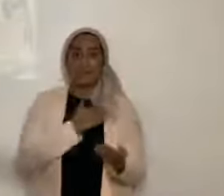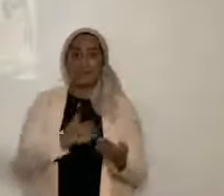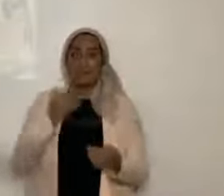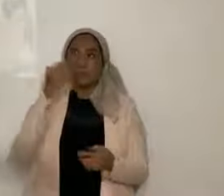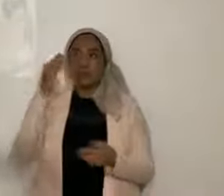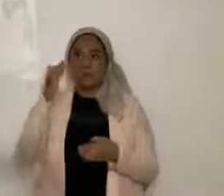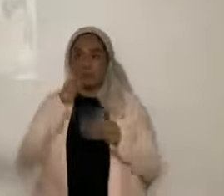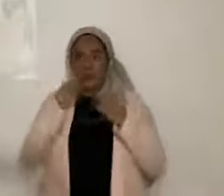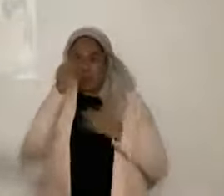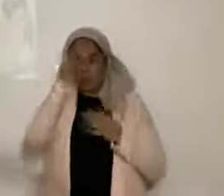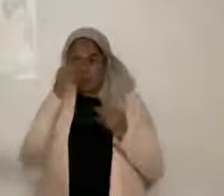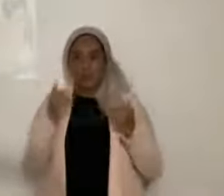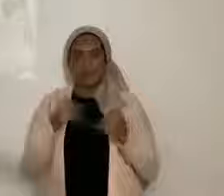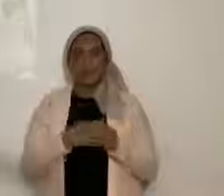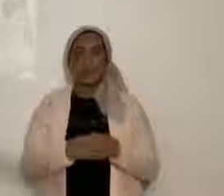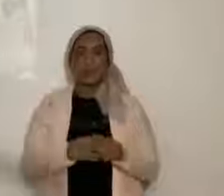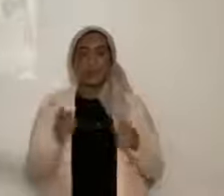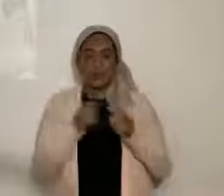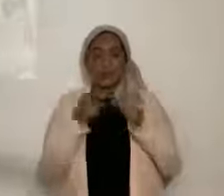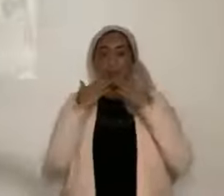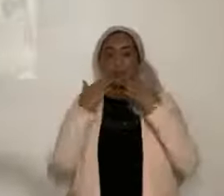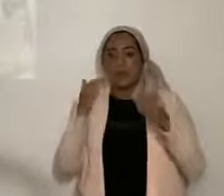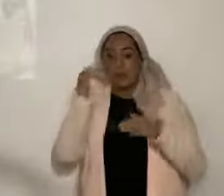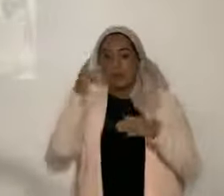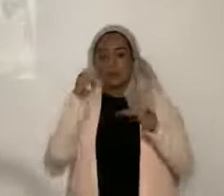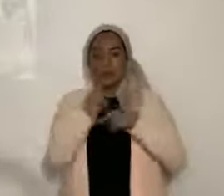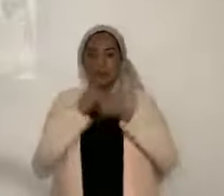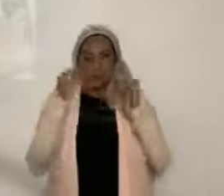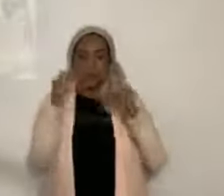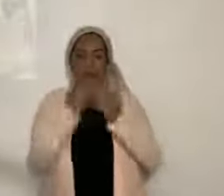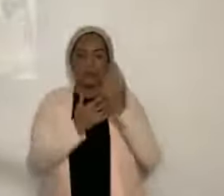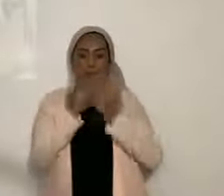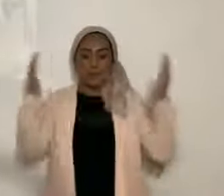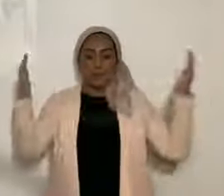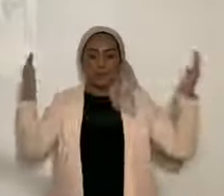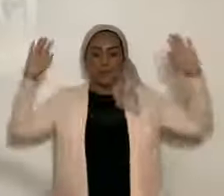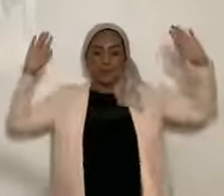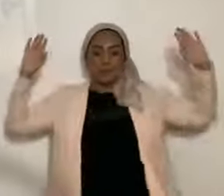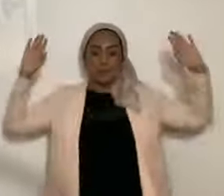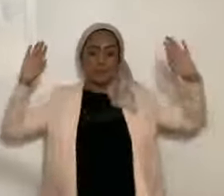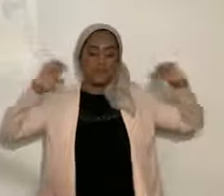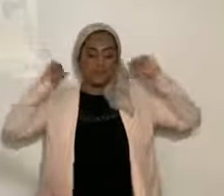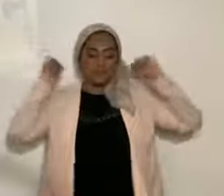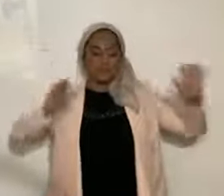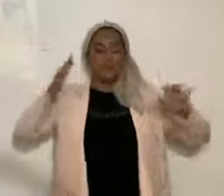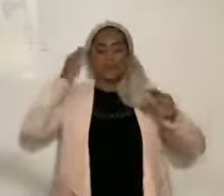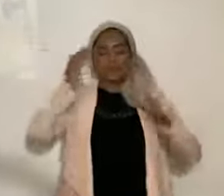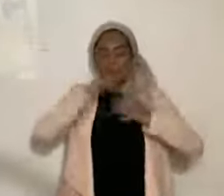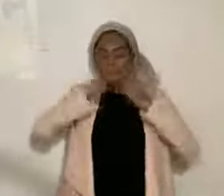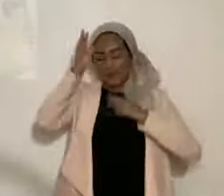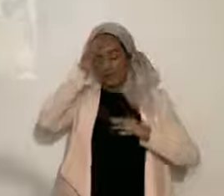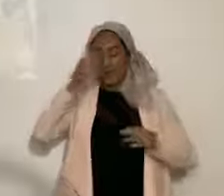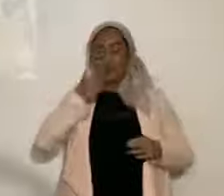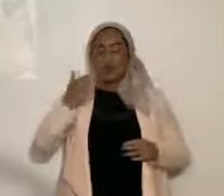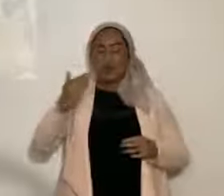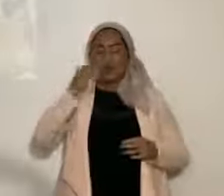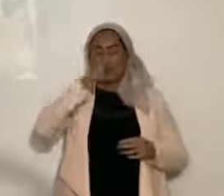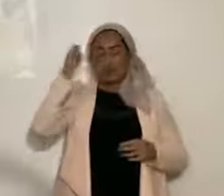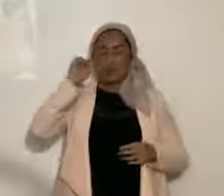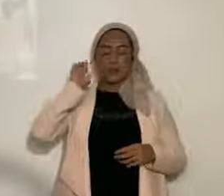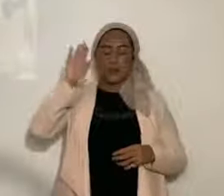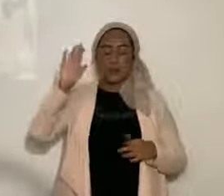Eterno. Vamos a darle gracias al Eterno primero por la administración. Pongan sus manitas así. Padre Eterno, toda Gabá, porque tu